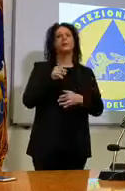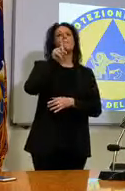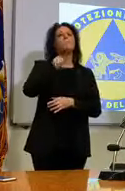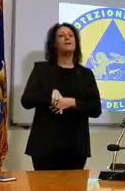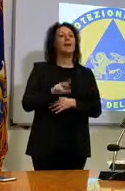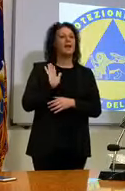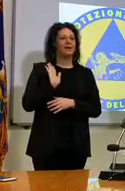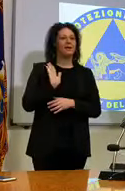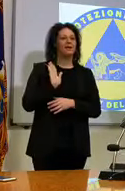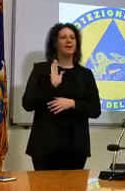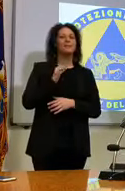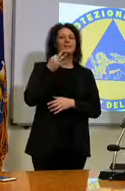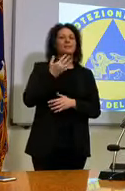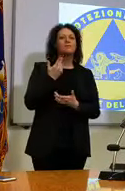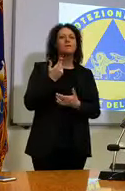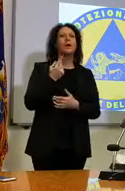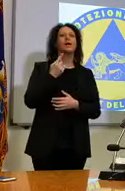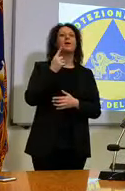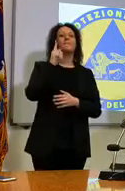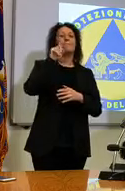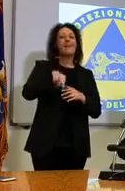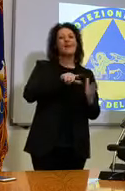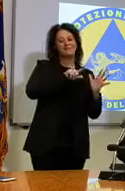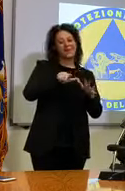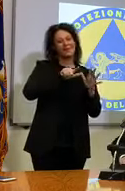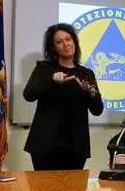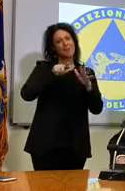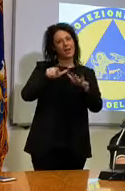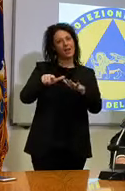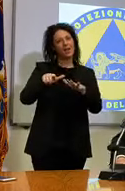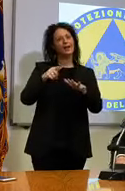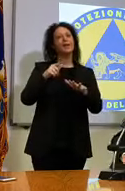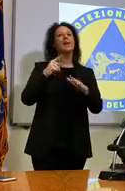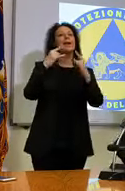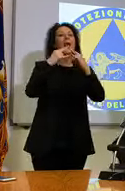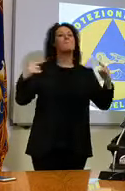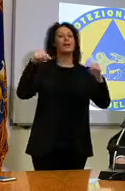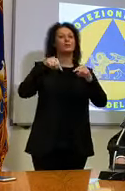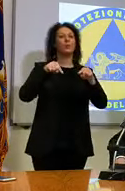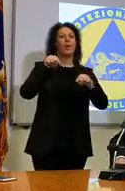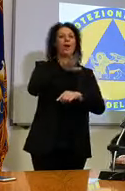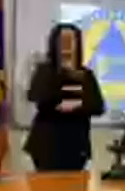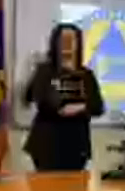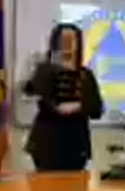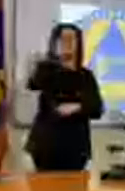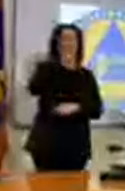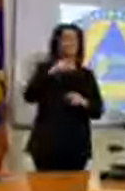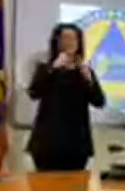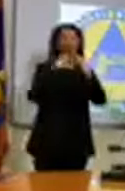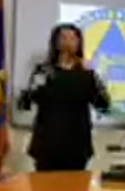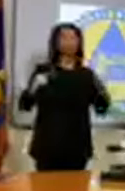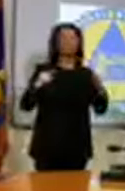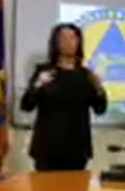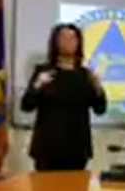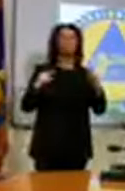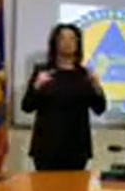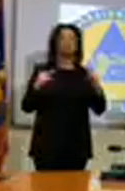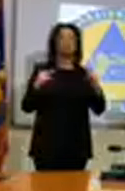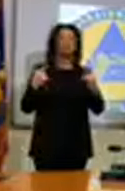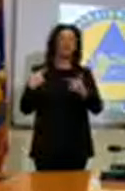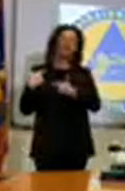però sono 1.000 settimane nei campeggi del Veneto e troveremo un sistema, magari faremo una corte,